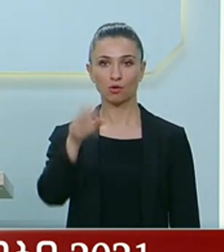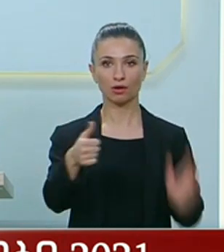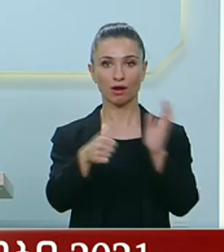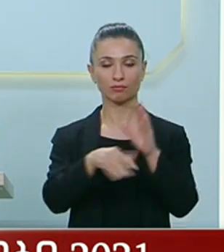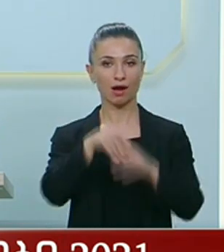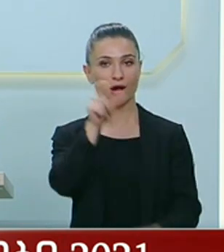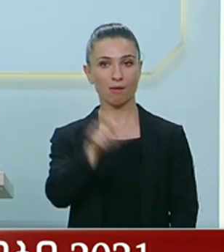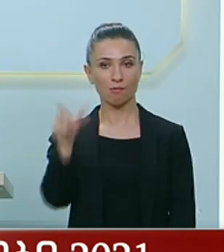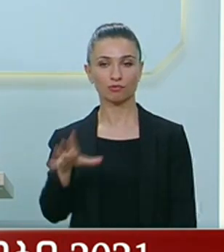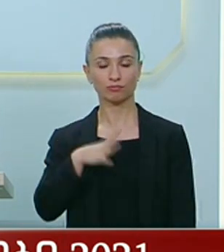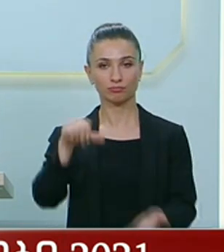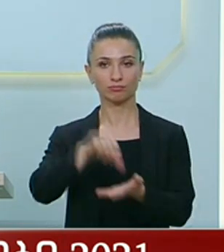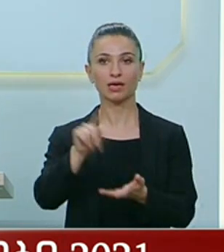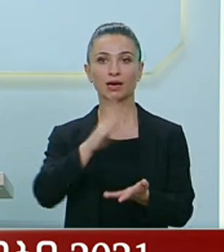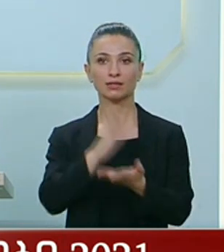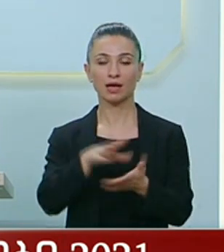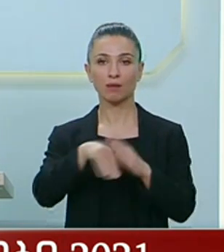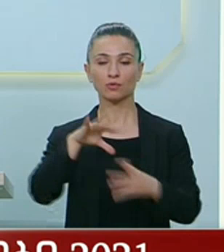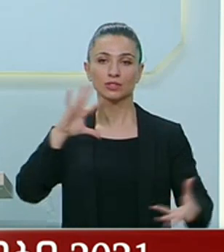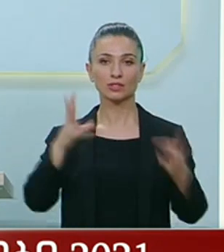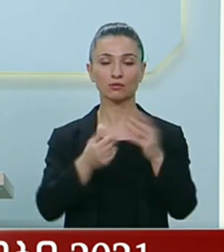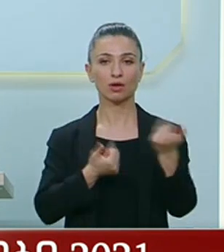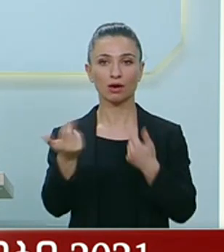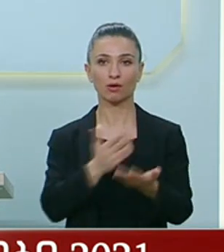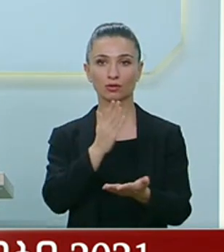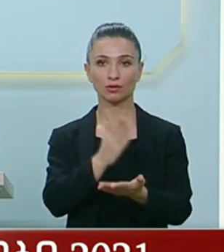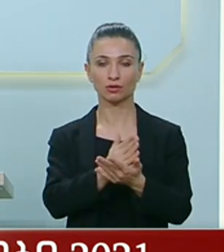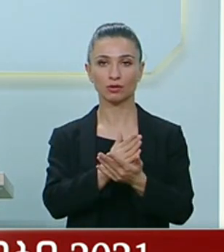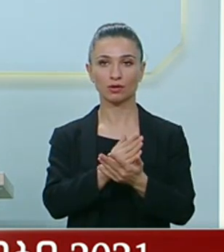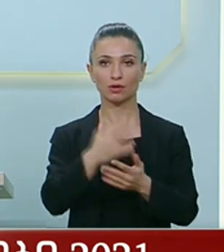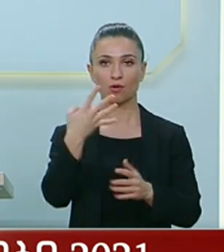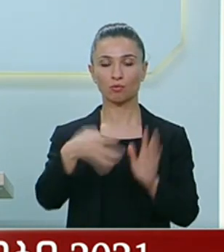1.025.406 მომრჩეველმა, რაც ამომრჩეველთა საერთო რაოდენობის